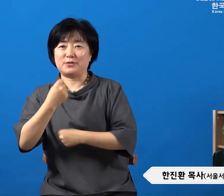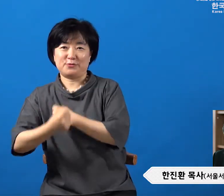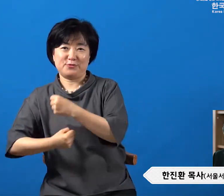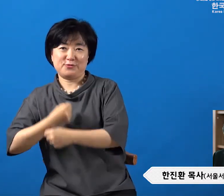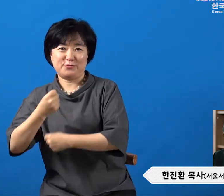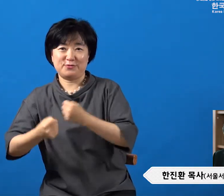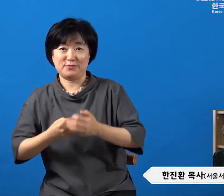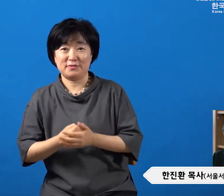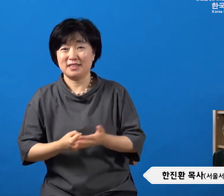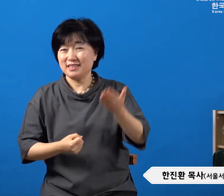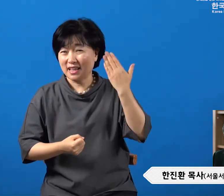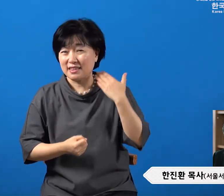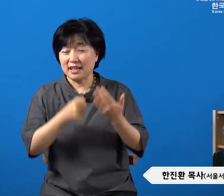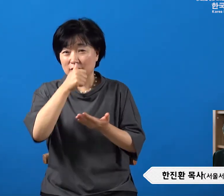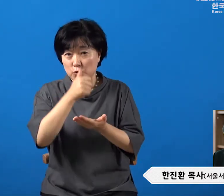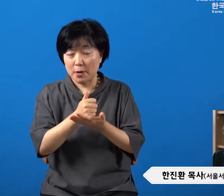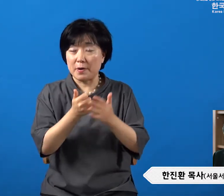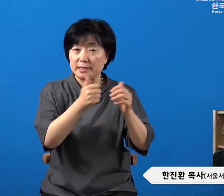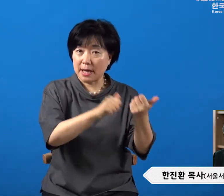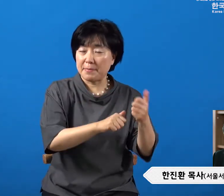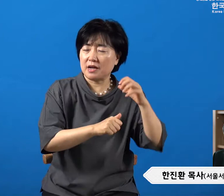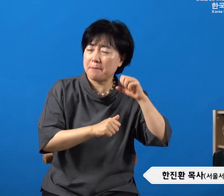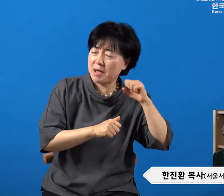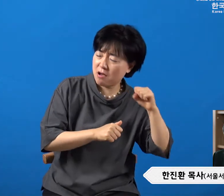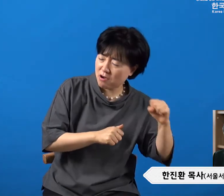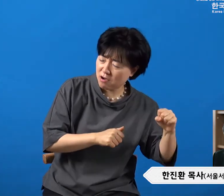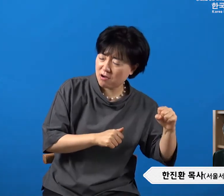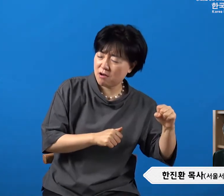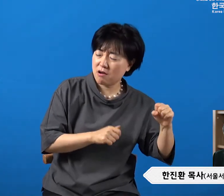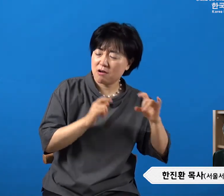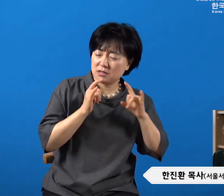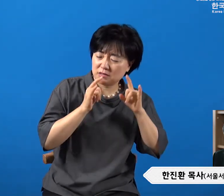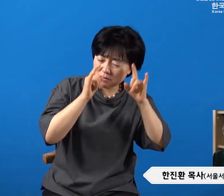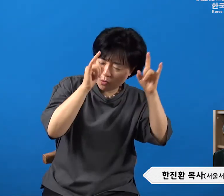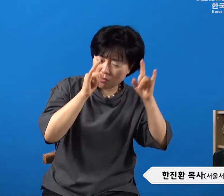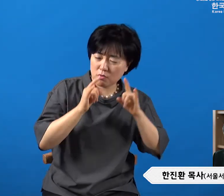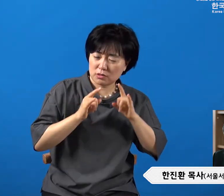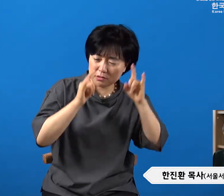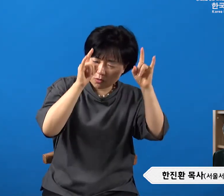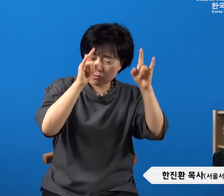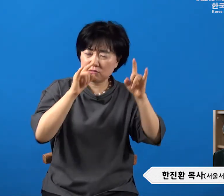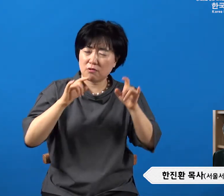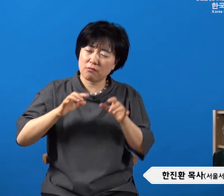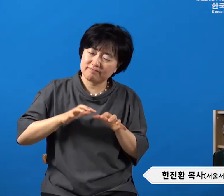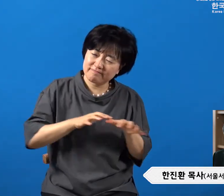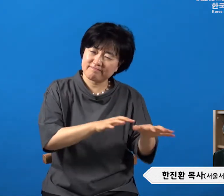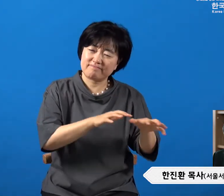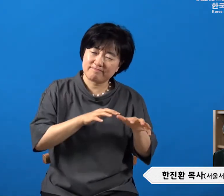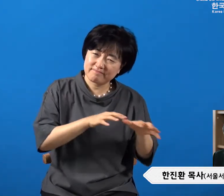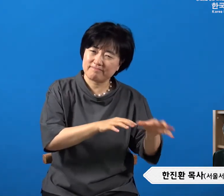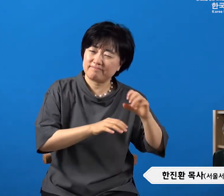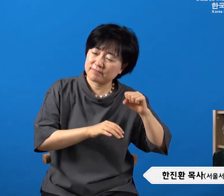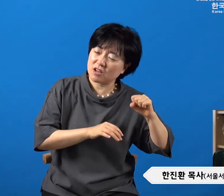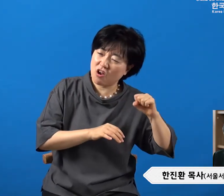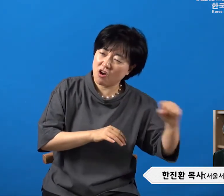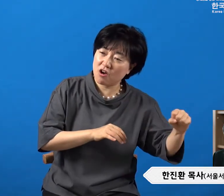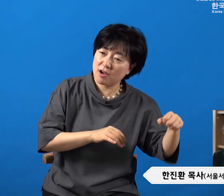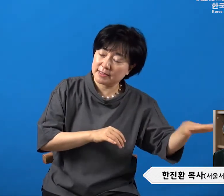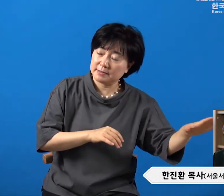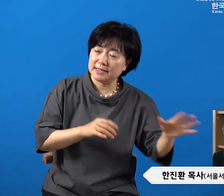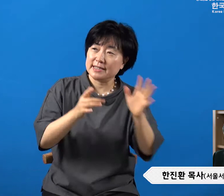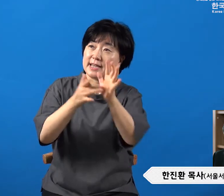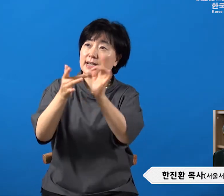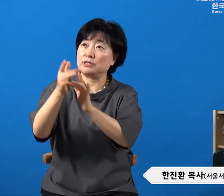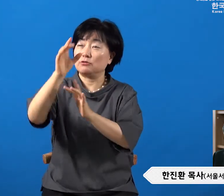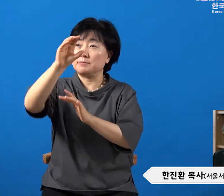지난날 우리가 죄와 사망에 매여서 그냥 지옥으로 꾸역꾸역 끌려갔었지만은 그러나